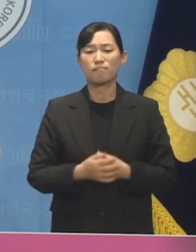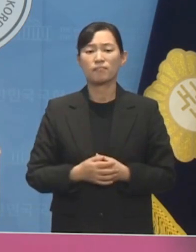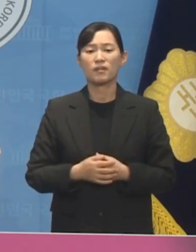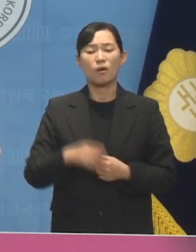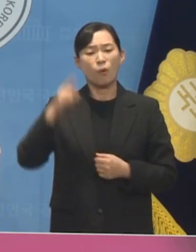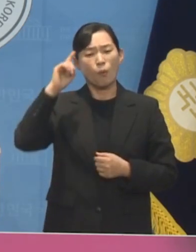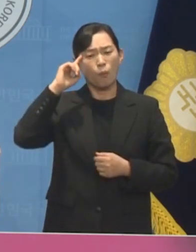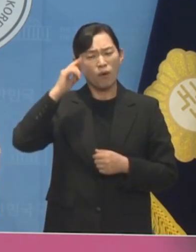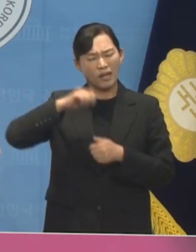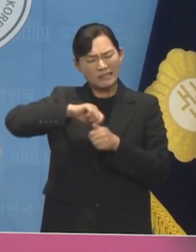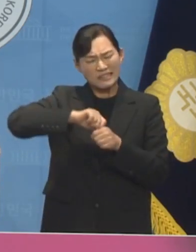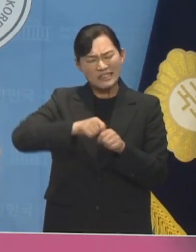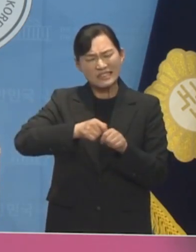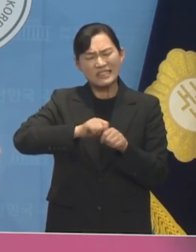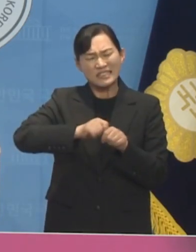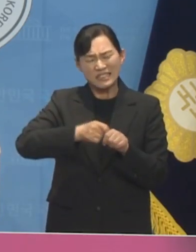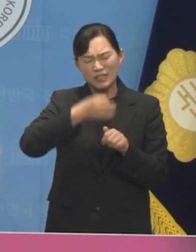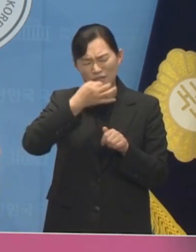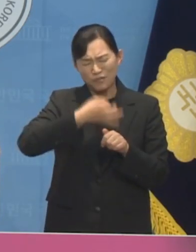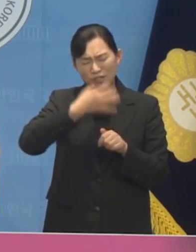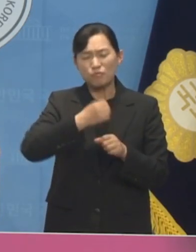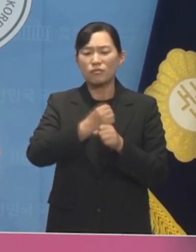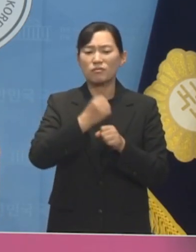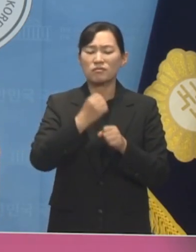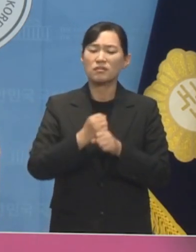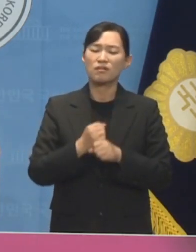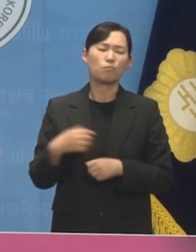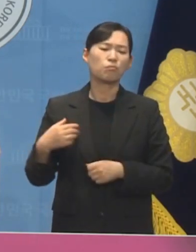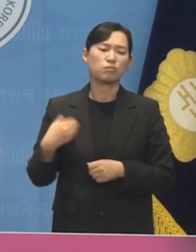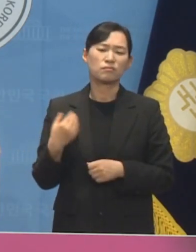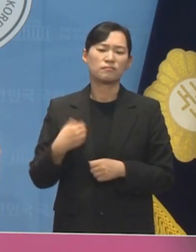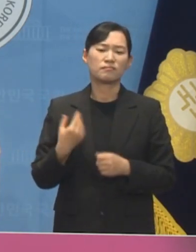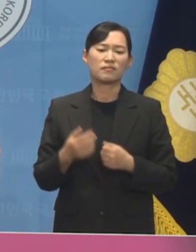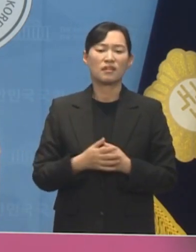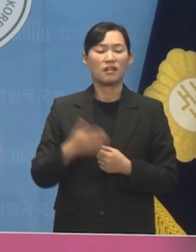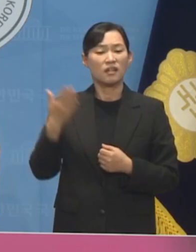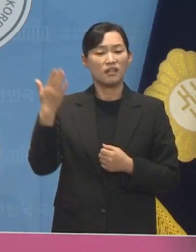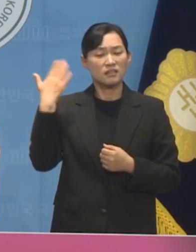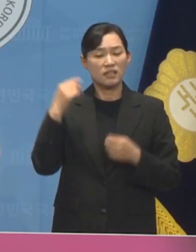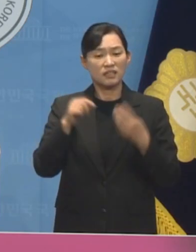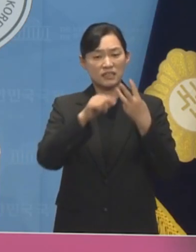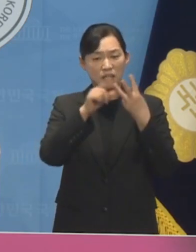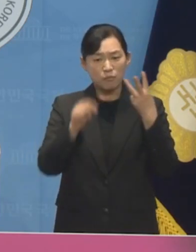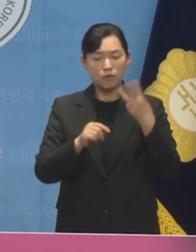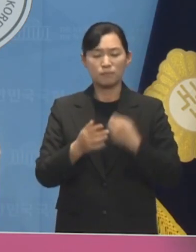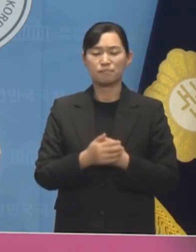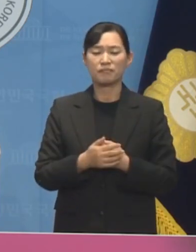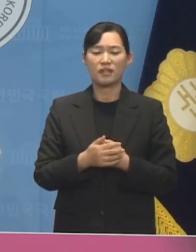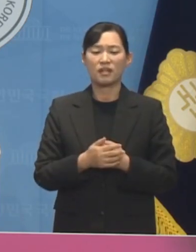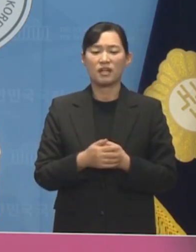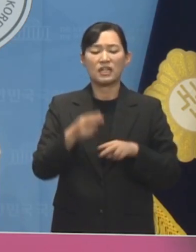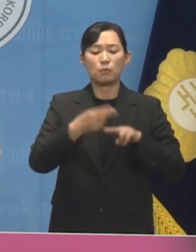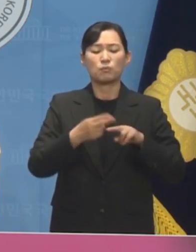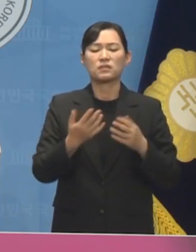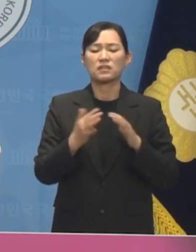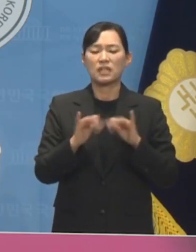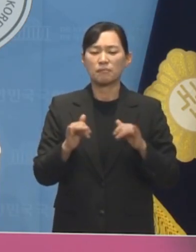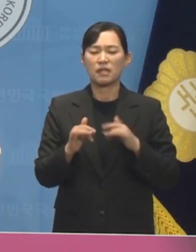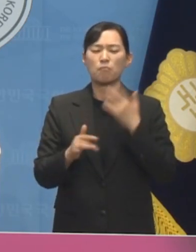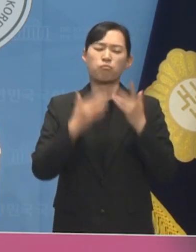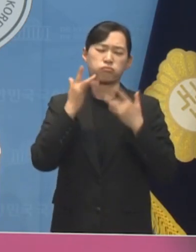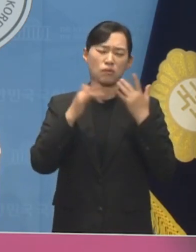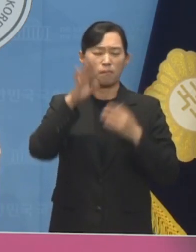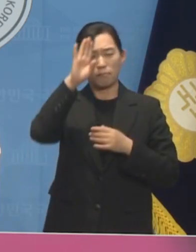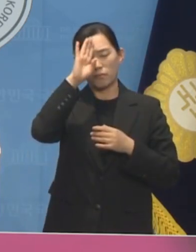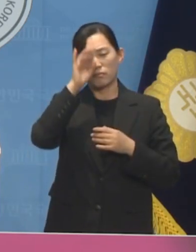우리를 얼마나 더 괴롭게 하고 더 아프게 하려고 그러는지 모르겠습니다. 지난 3월 한 조리원이 화상을 입는 사고가 있었습니다. 저는